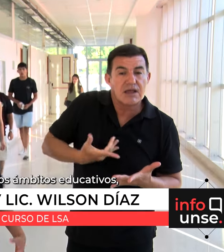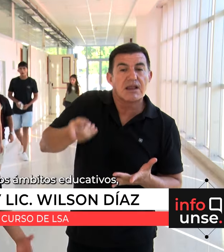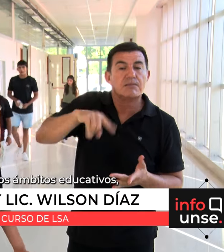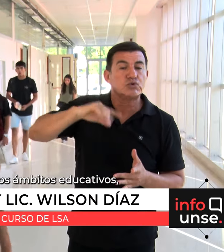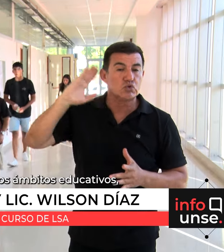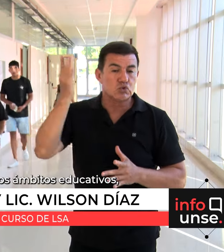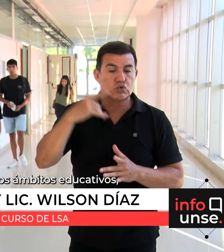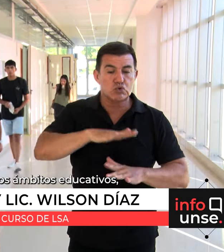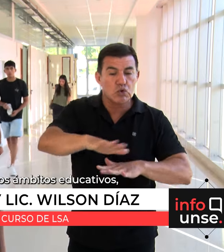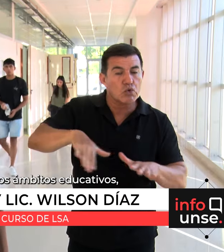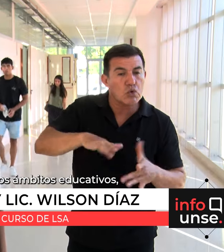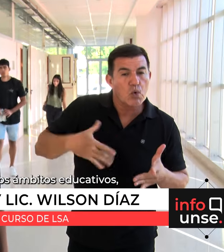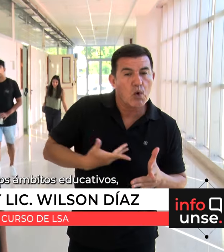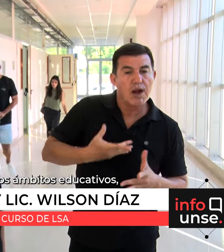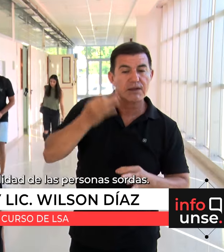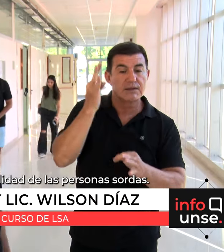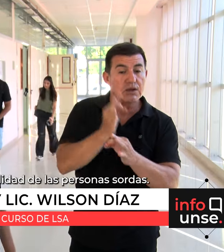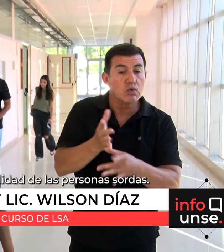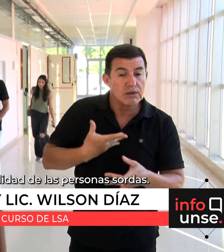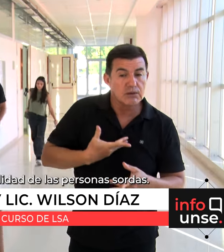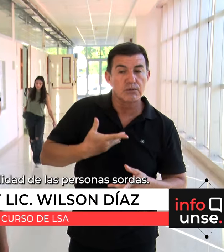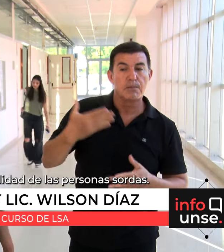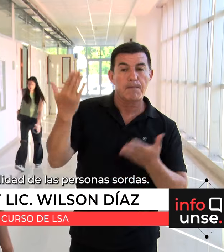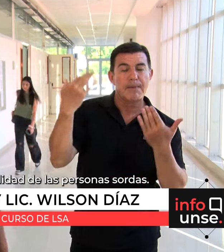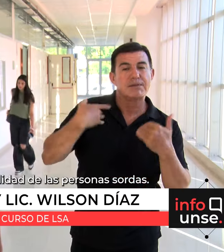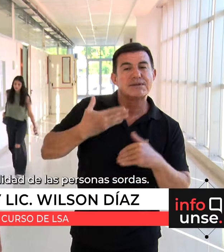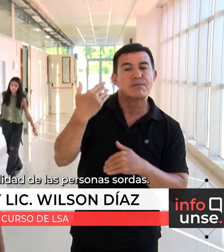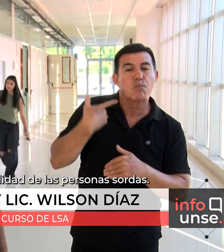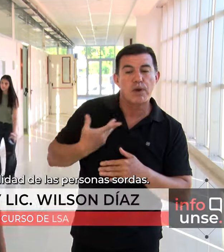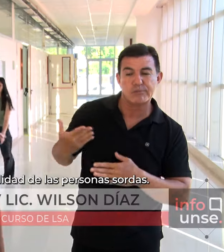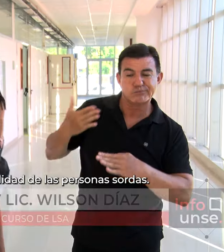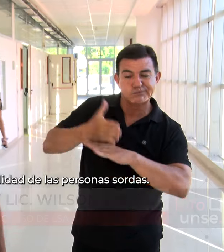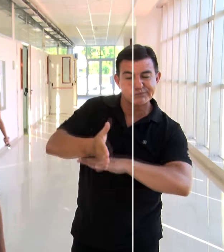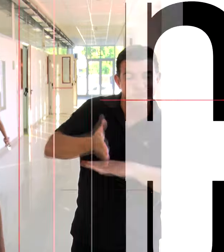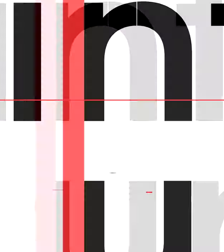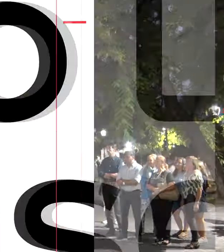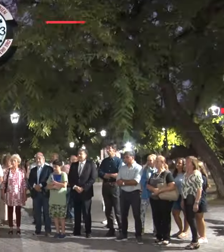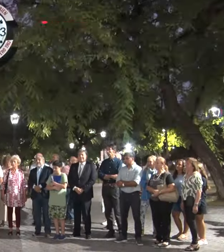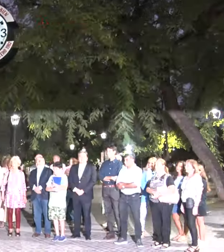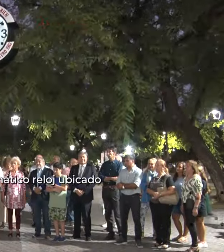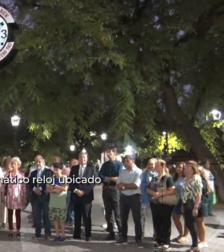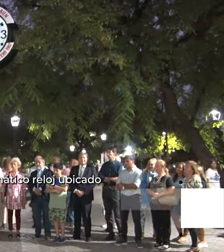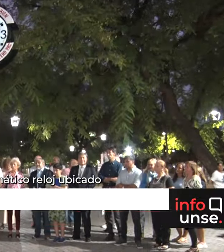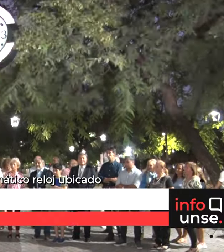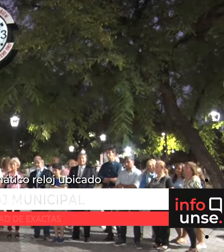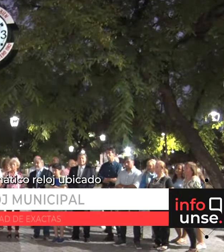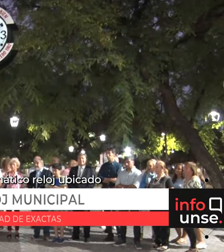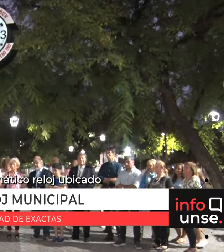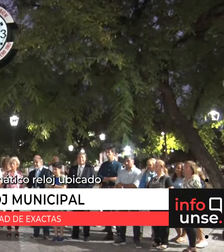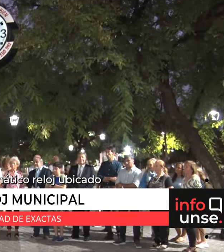los ámbitos educativos, permitir la accesibilidad de las personas sordas. El emblemático reloj